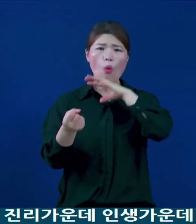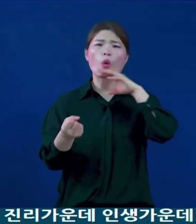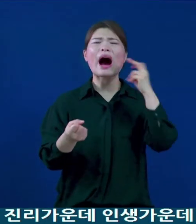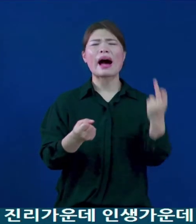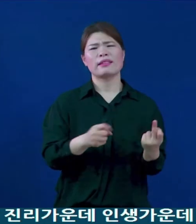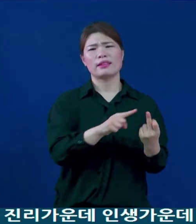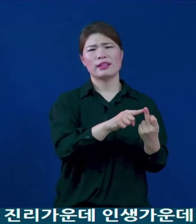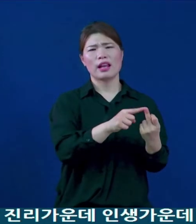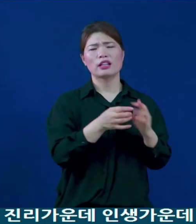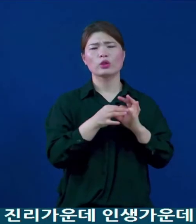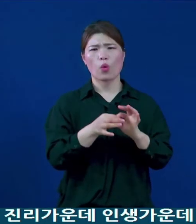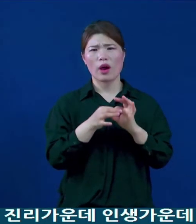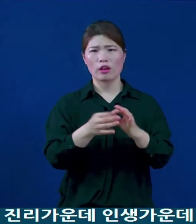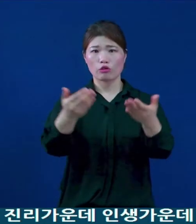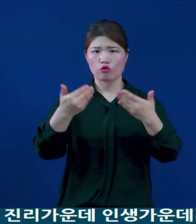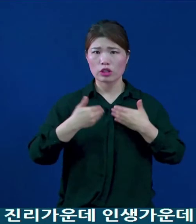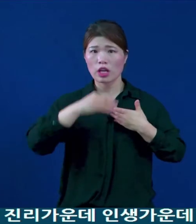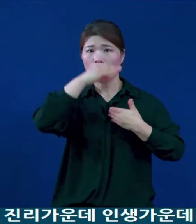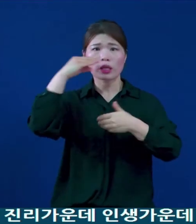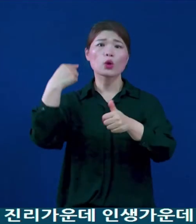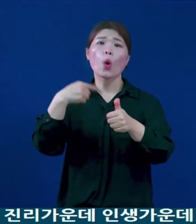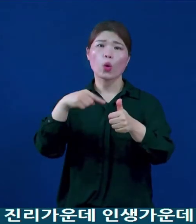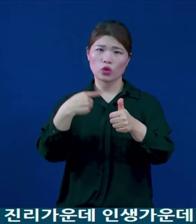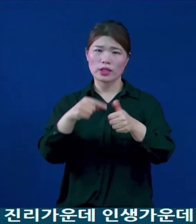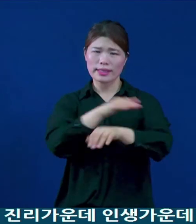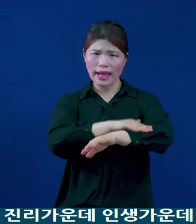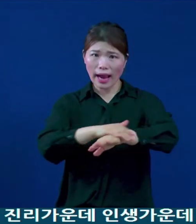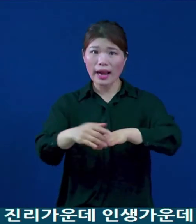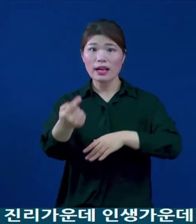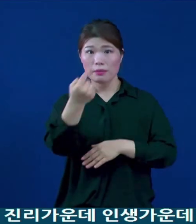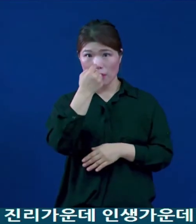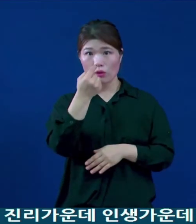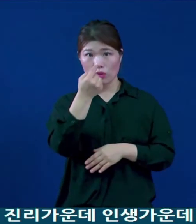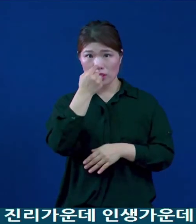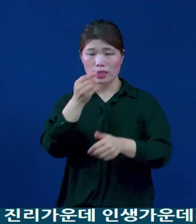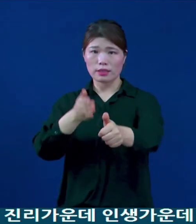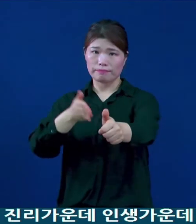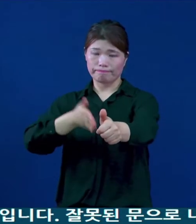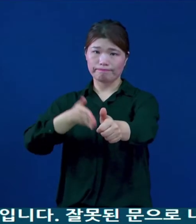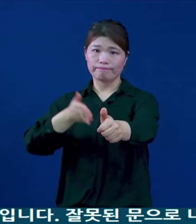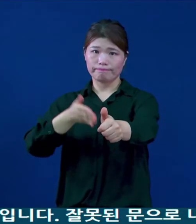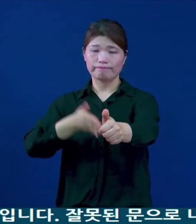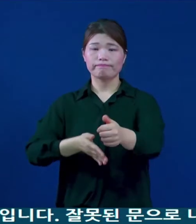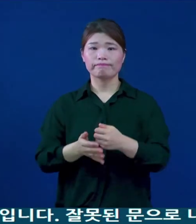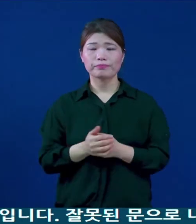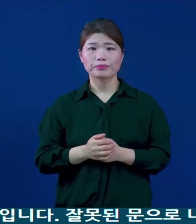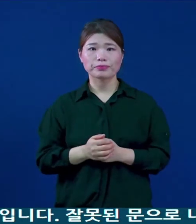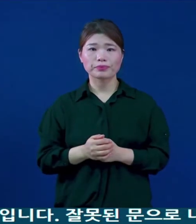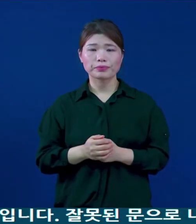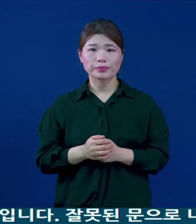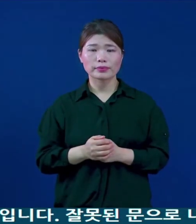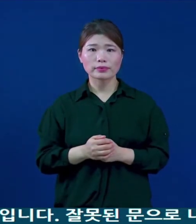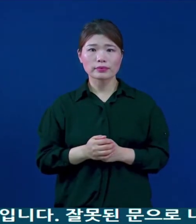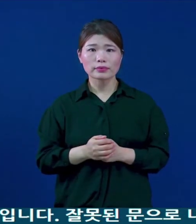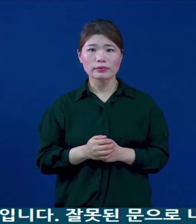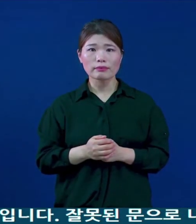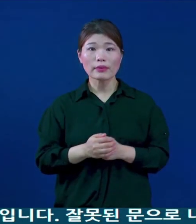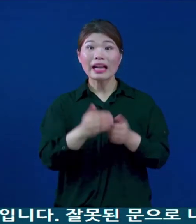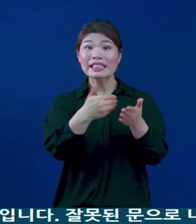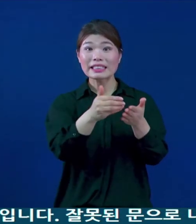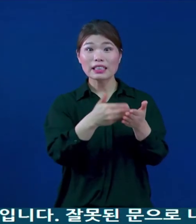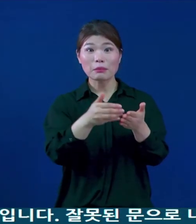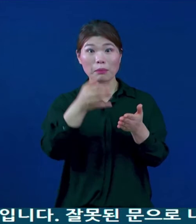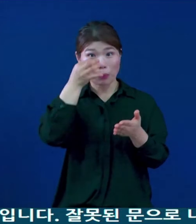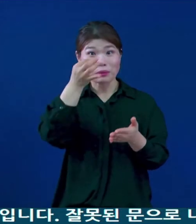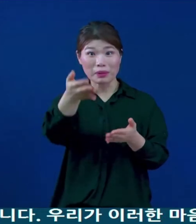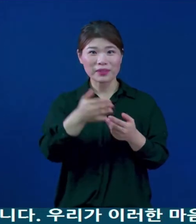안드레를 통하여 주시는 교훈들을 잘 배울 수 있기를 주 안에서 소망해 봅니다. 그림 하나